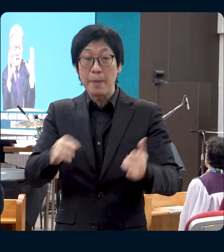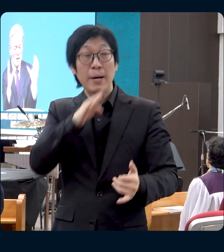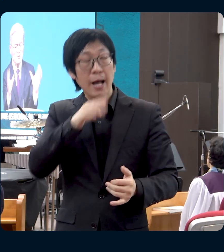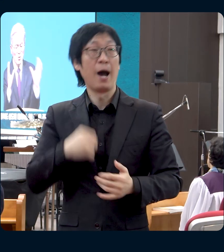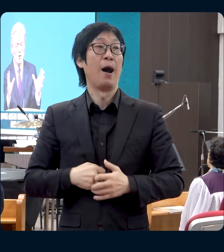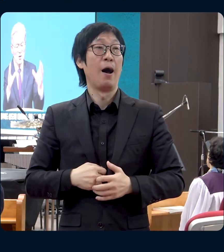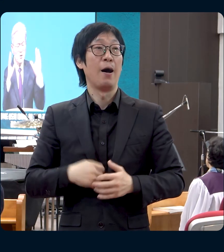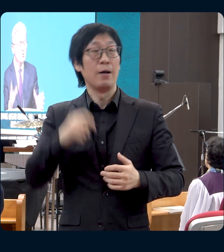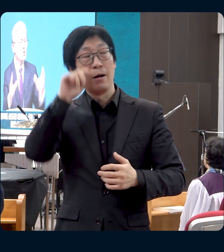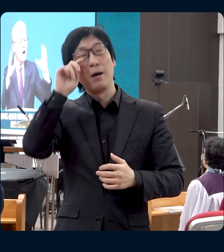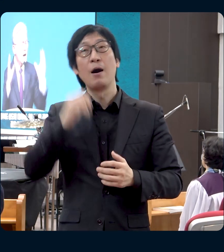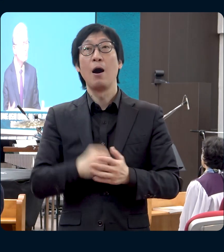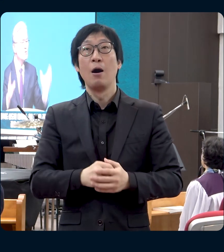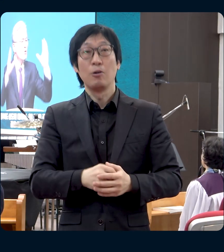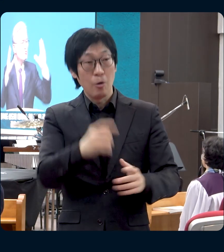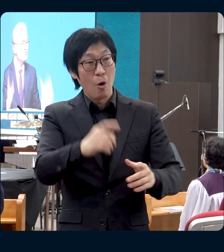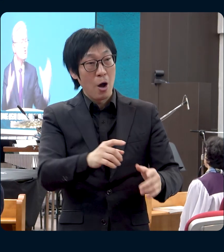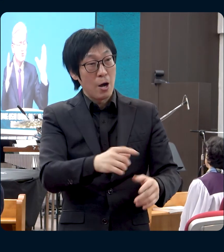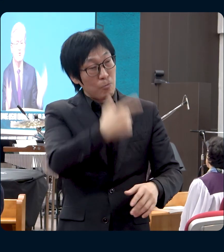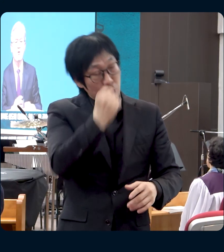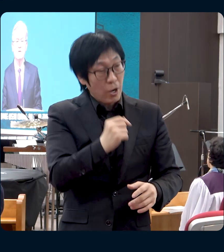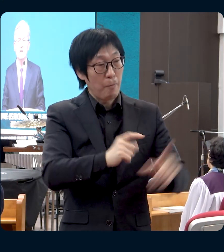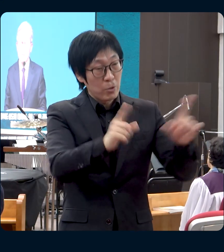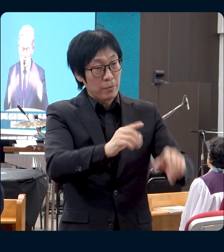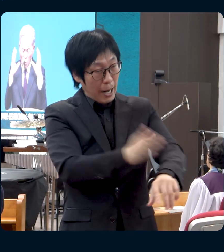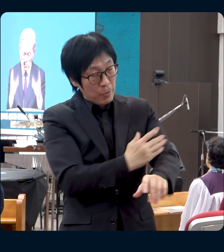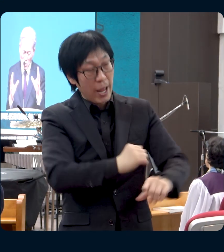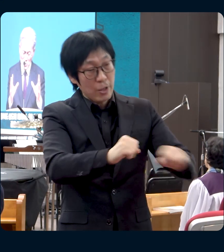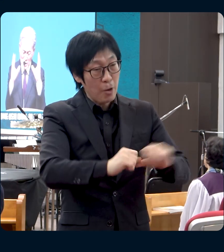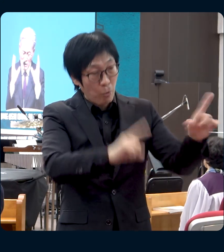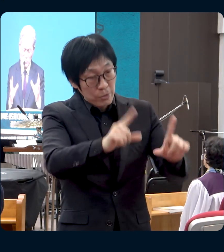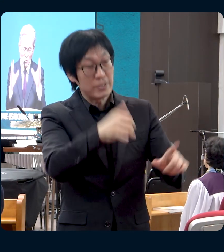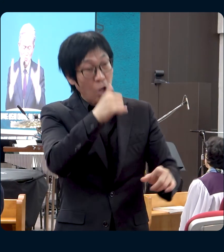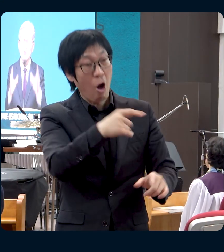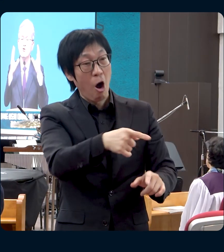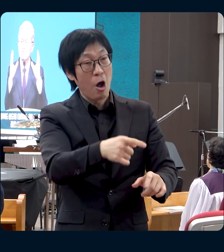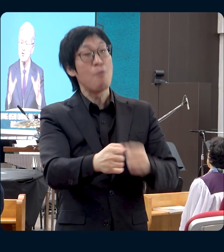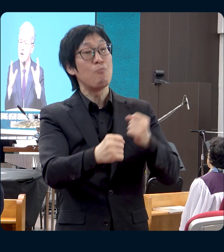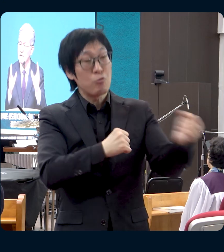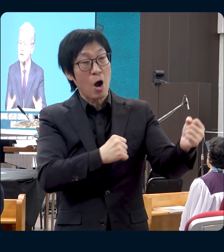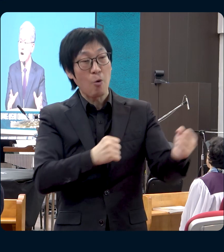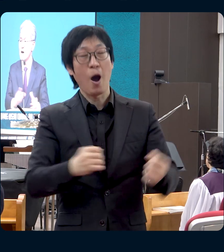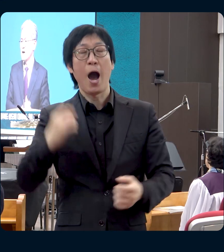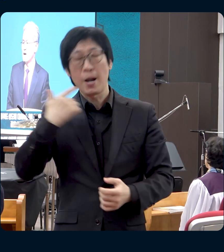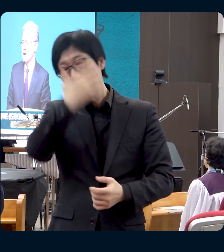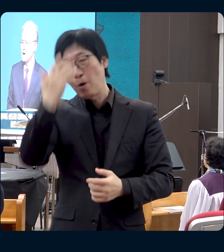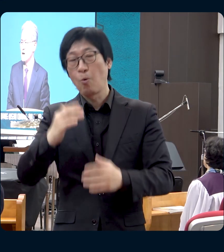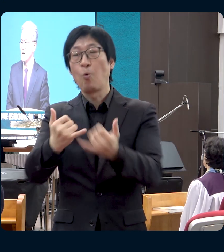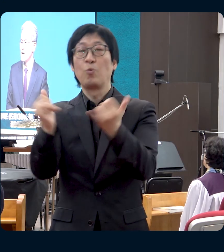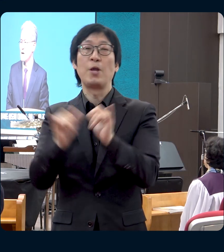그 상황에서 오히려 성도의 아름다운 꿈을 꾸고 그 공동체의 아름다운 꿈을 꾸어야 한다